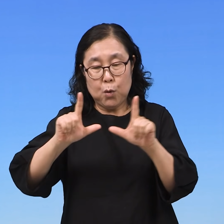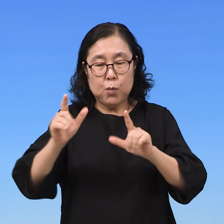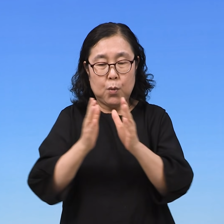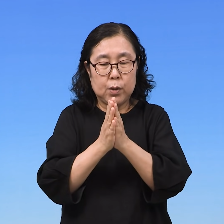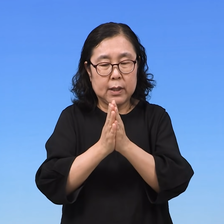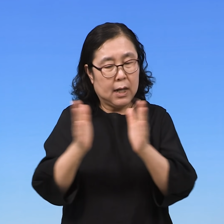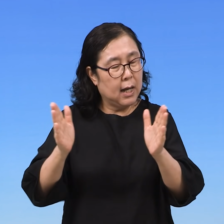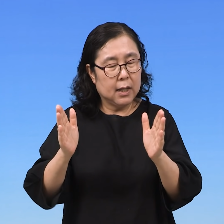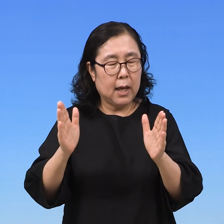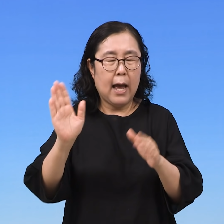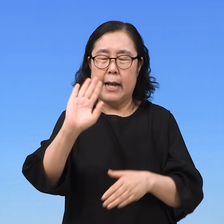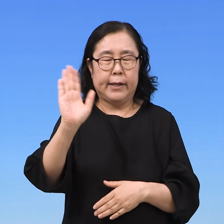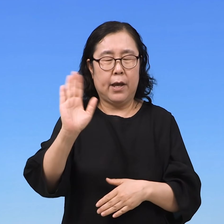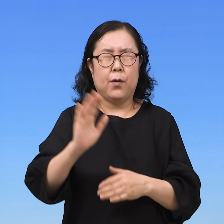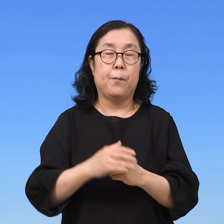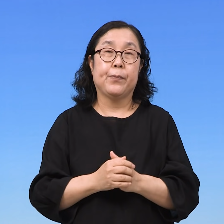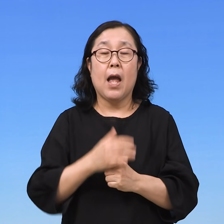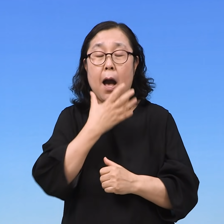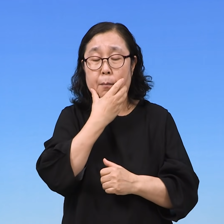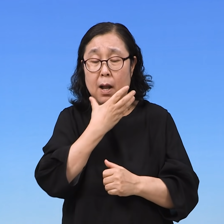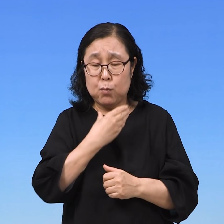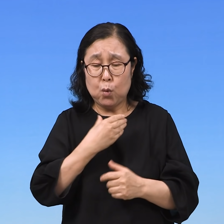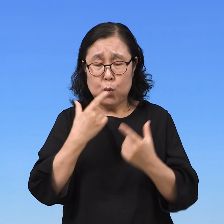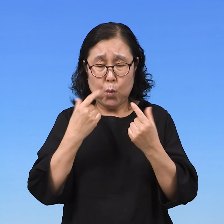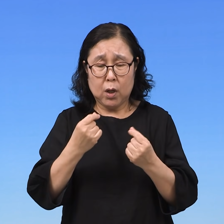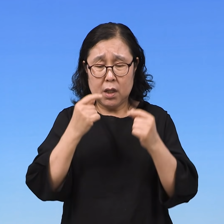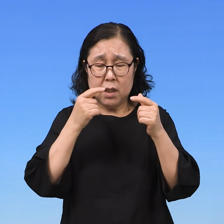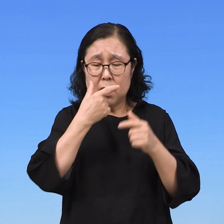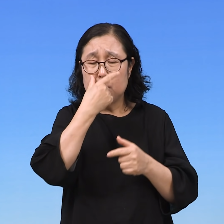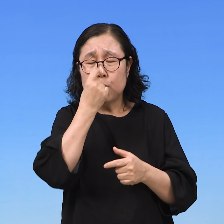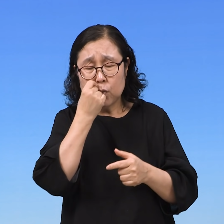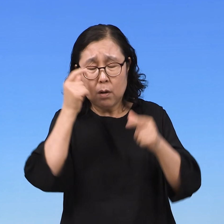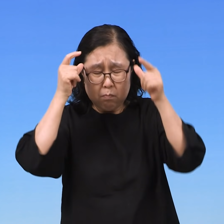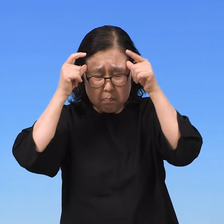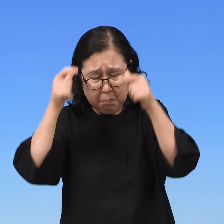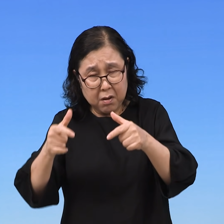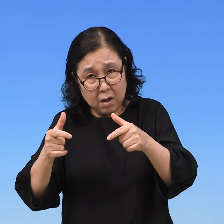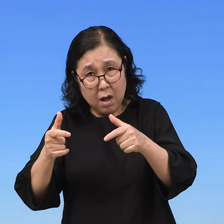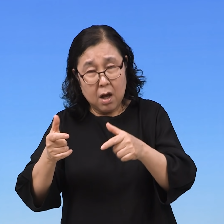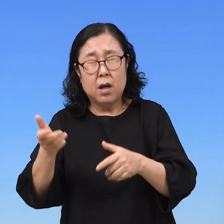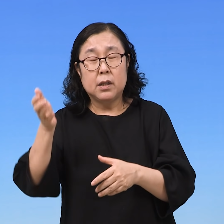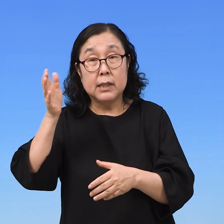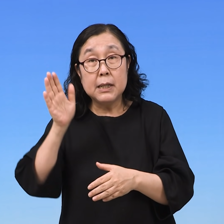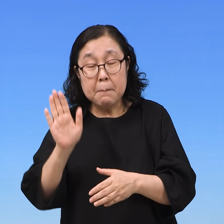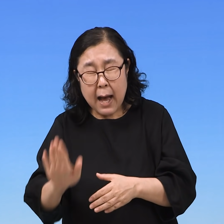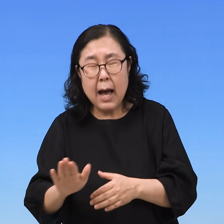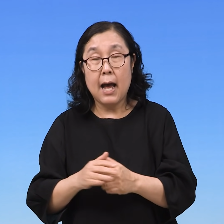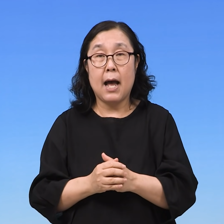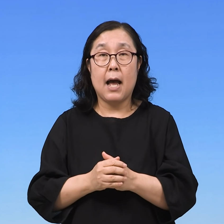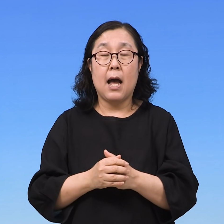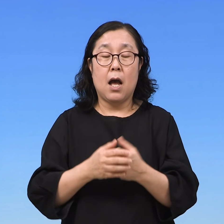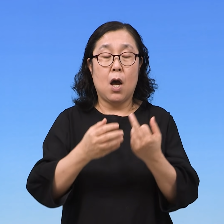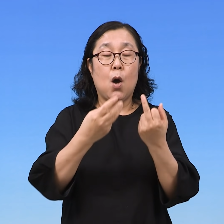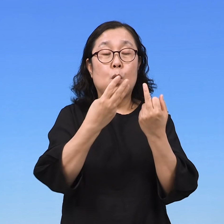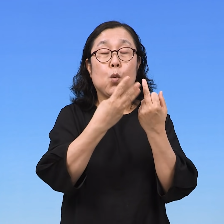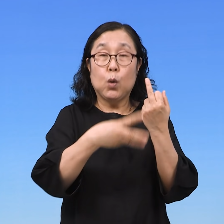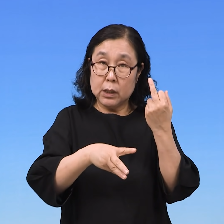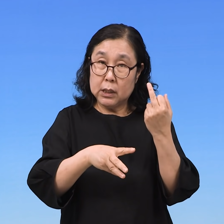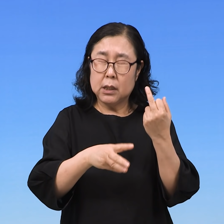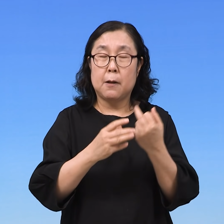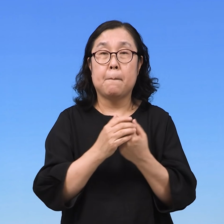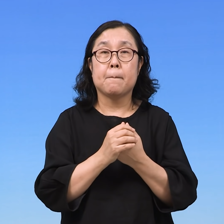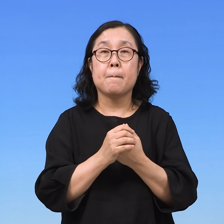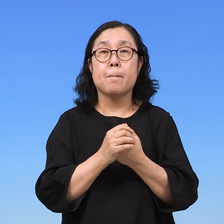출발한 데 있지 않습니다. 그건 아브라함도 똑같습니다. 롯의 비극은요, 미숙하게 출발한 데